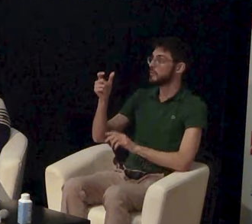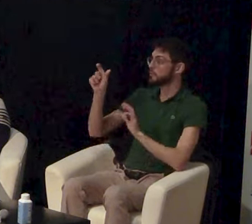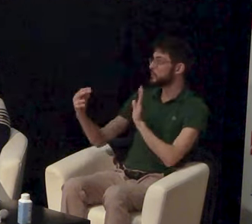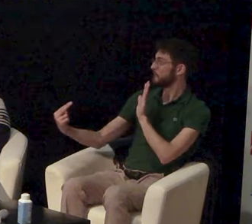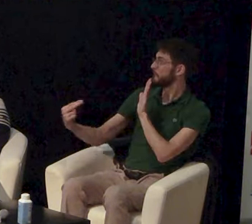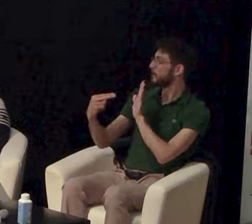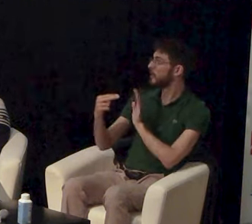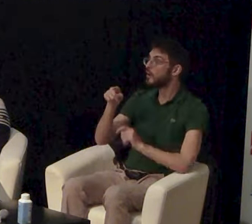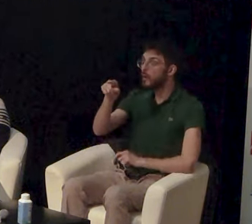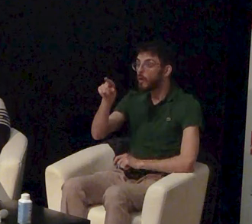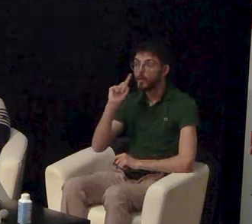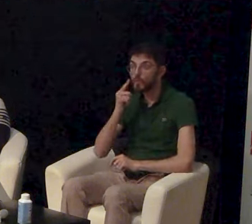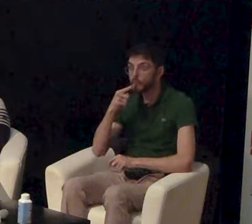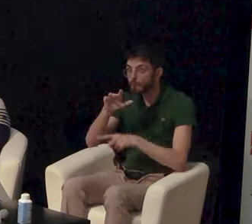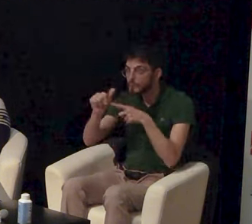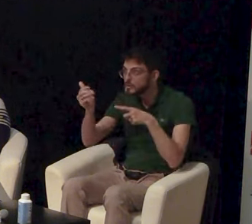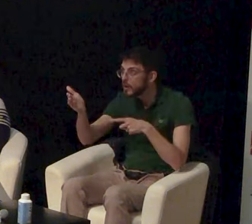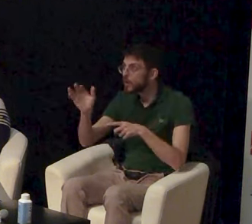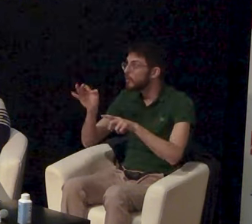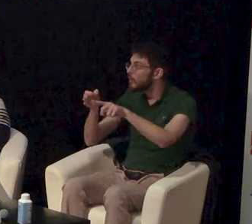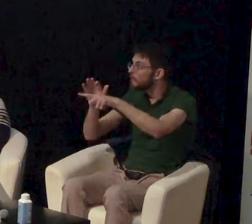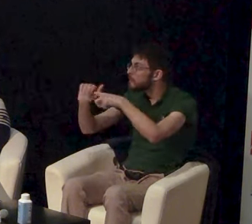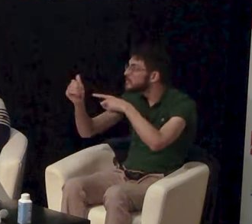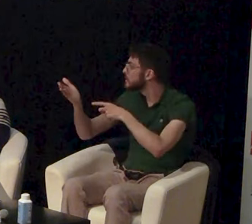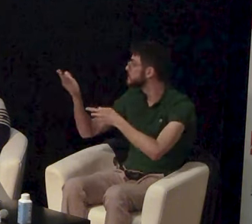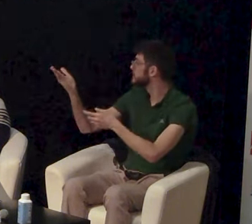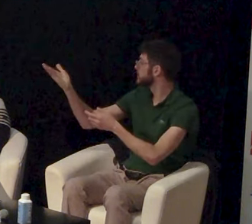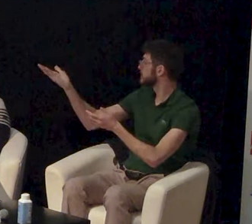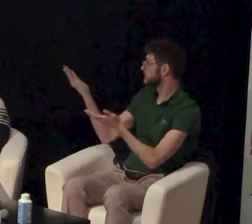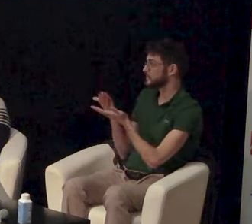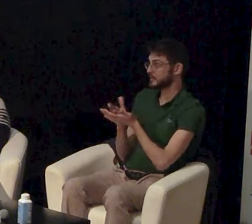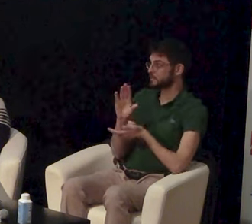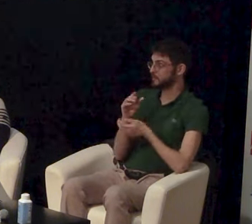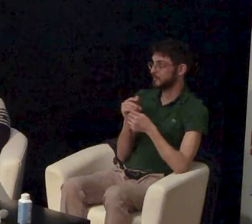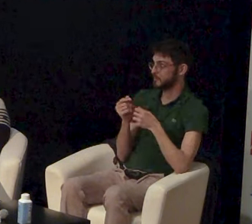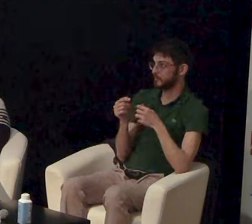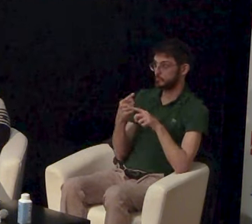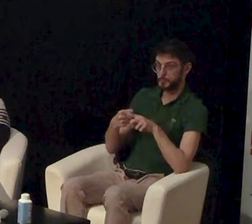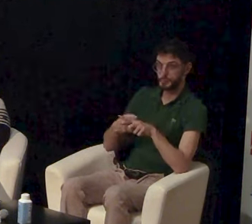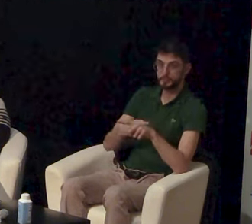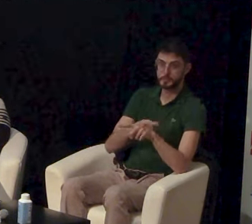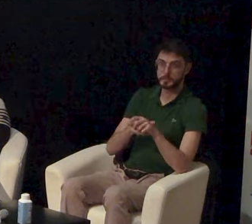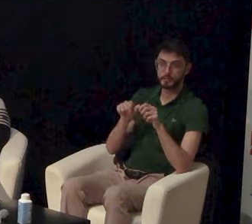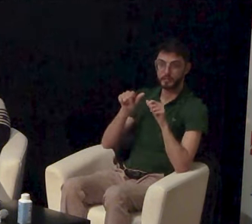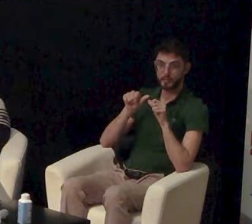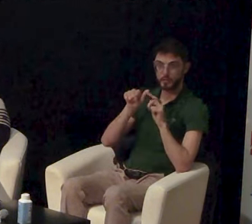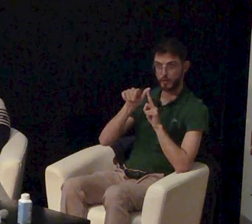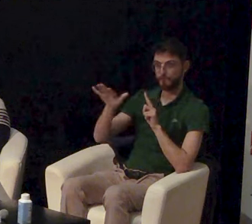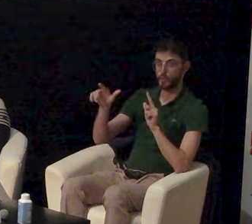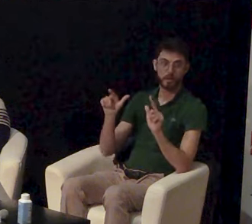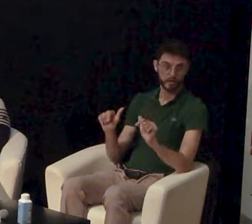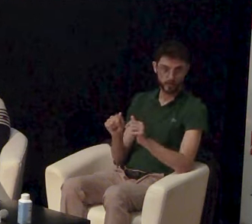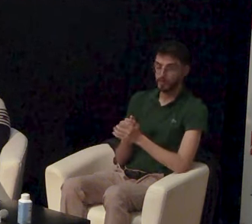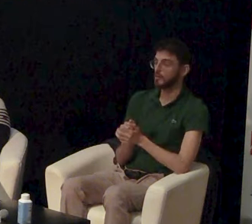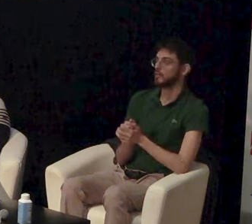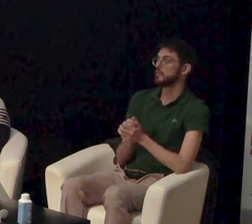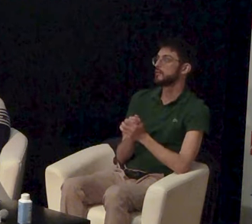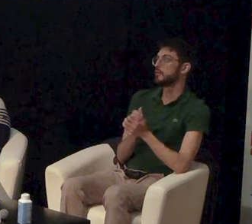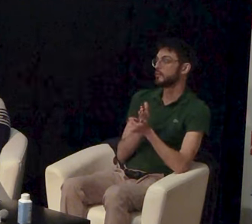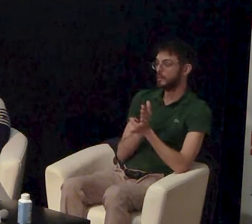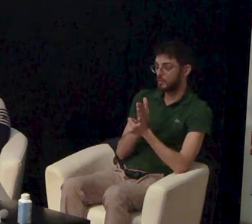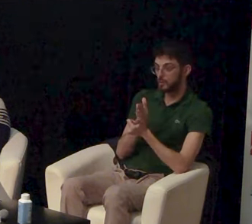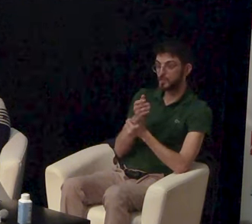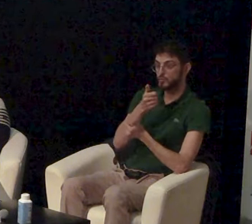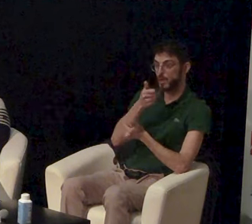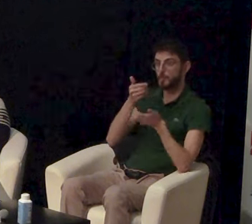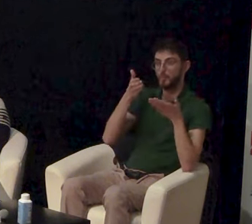contraire, c'est-à-dire que c'est important aussi de laisser des traces de ces créations de lexique pour qu'elles soient diffusées et que